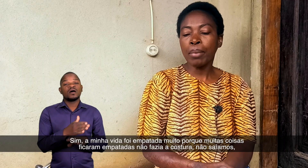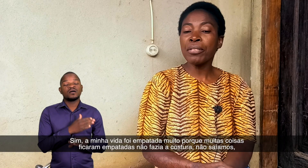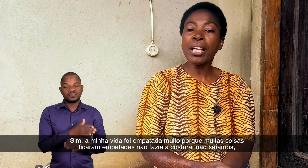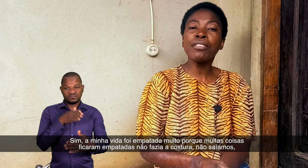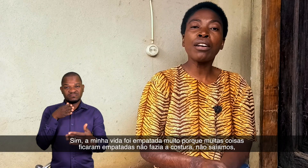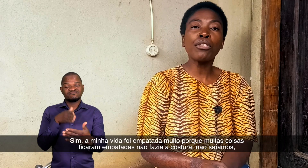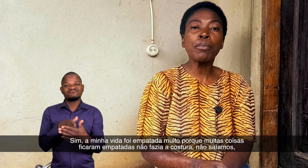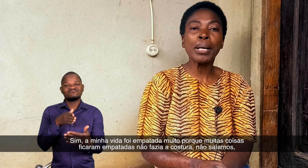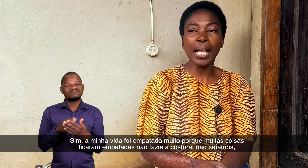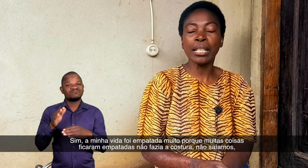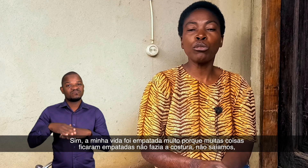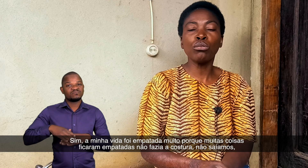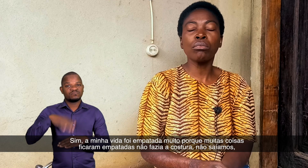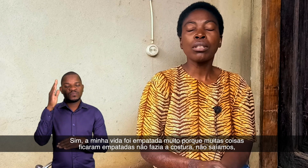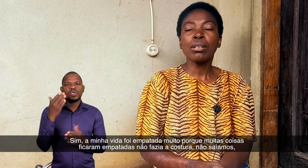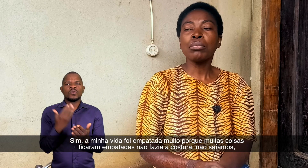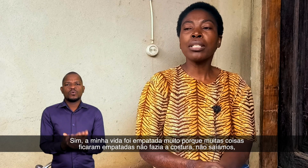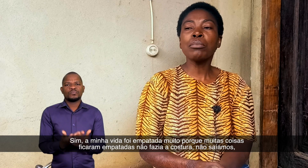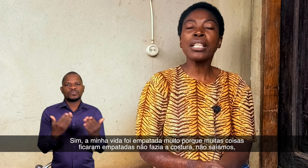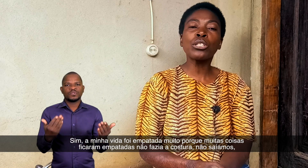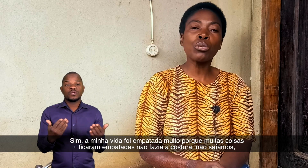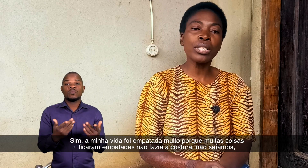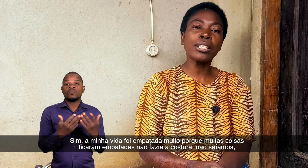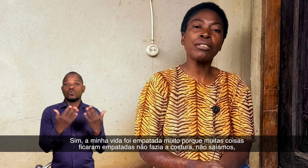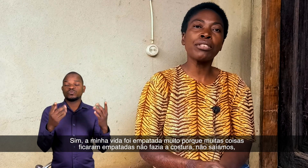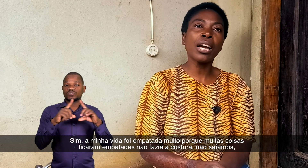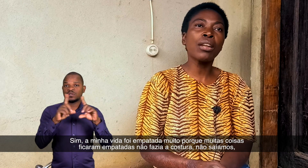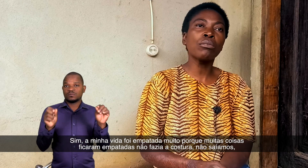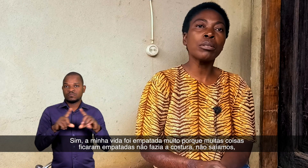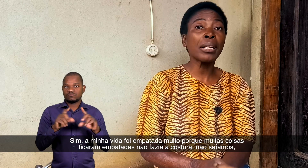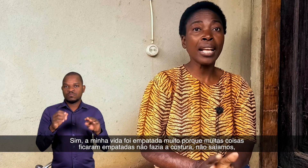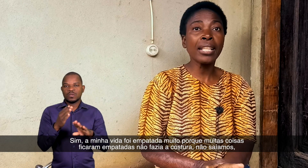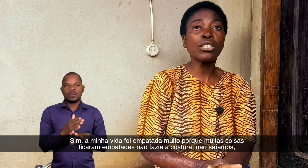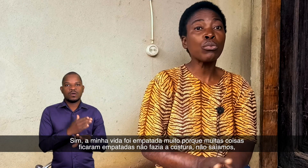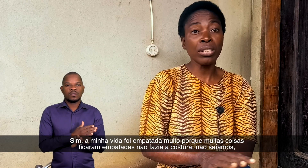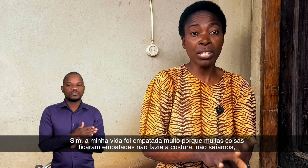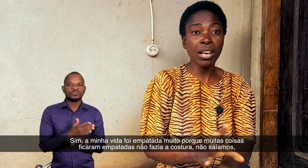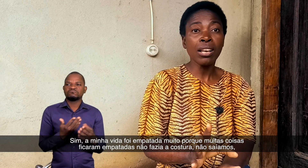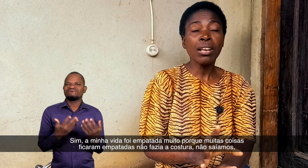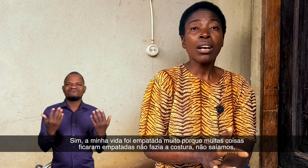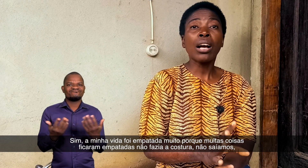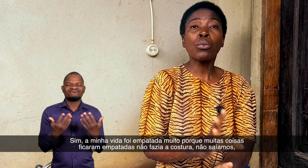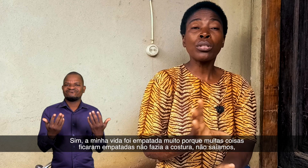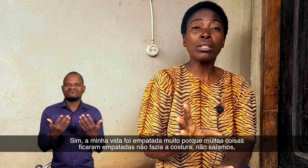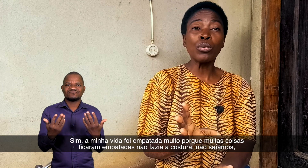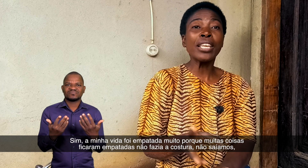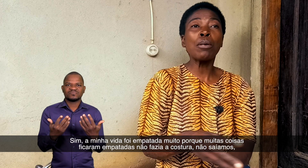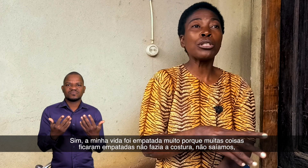a minha vida foi empatada muito. Porque muitas coisas que ficaram empatadas não faziam. Não íamos,